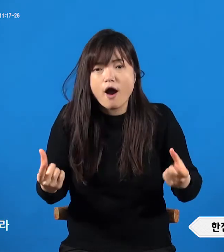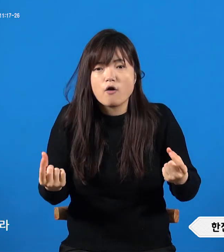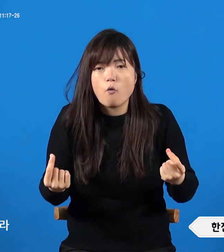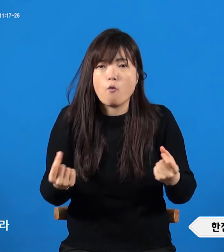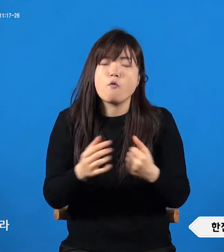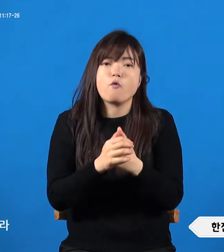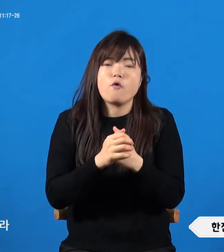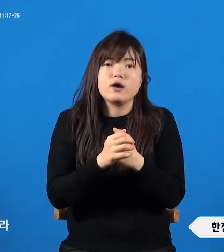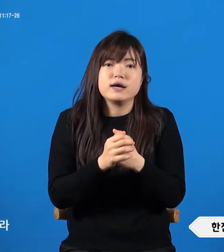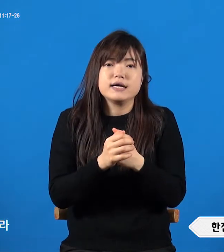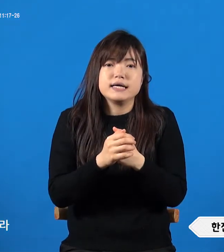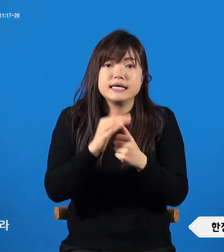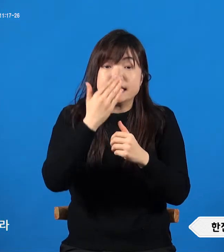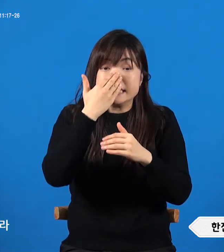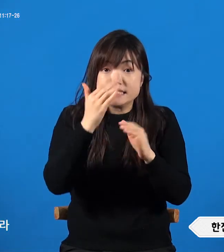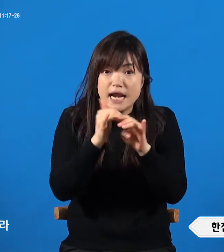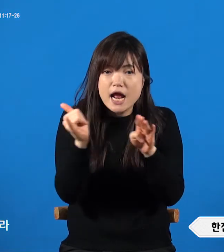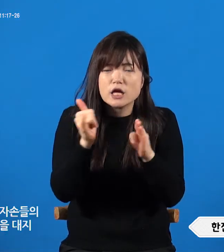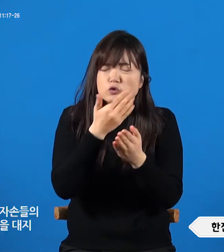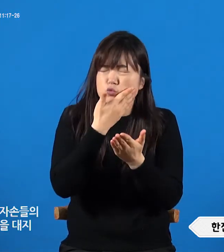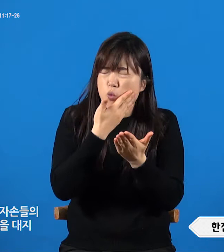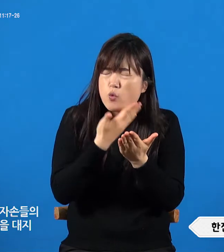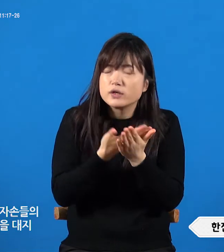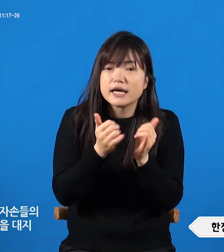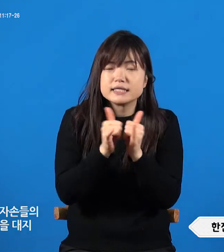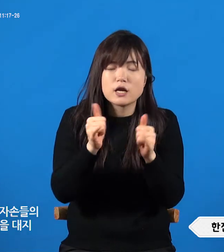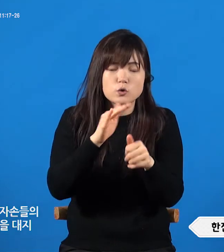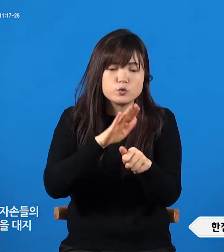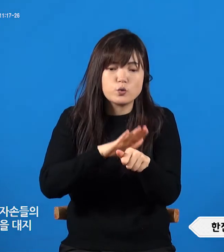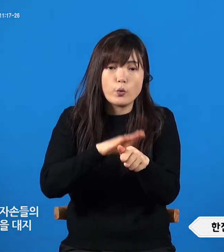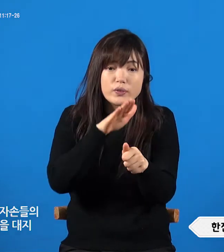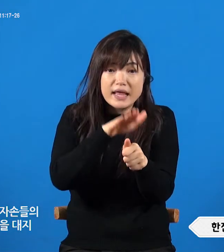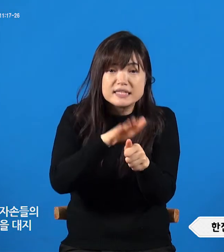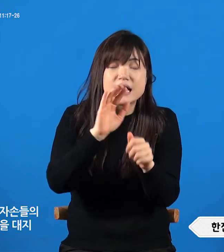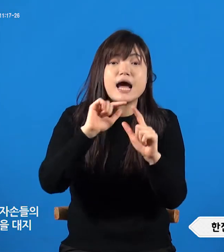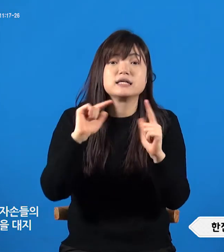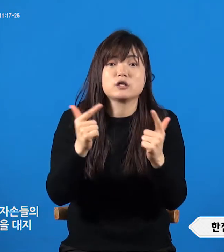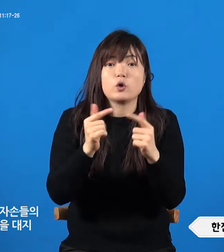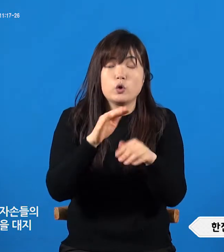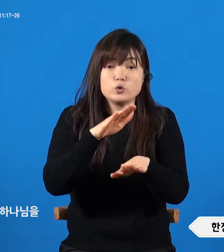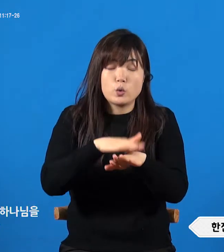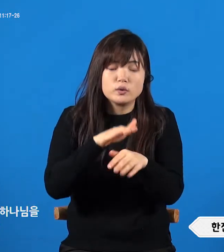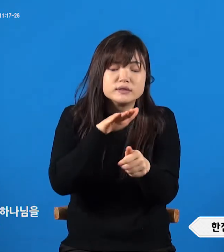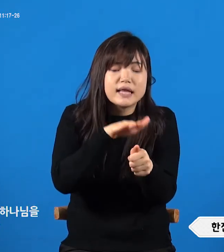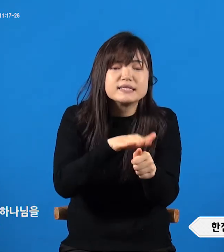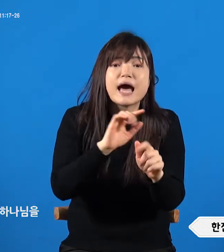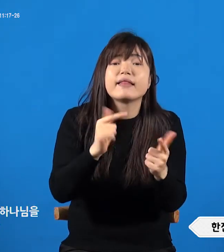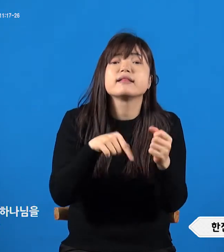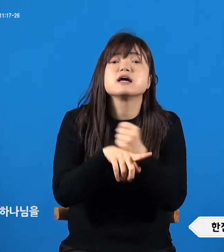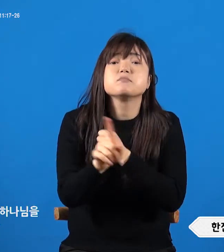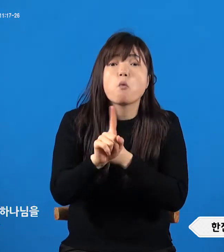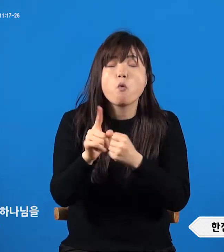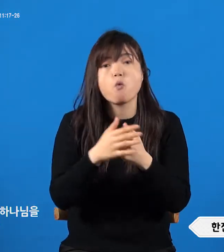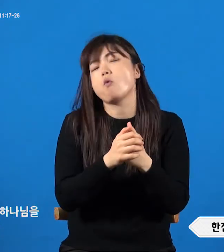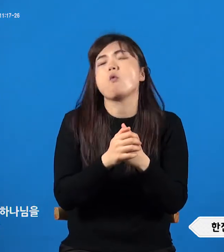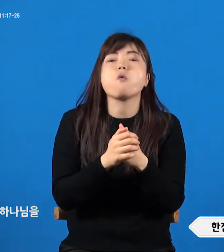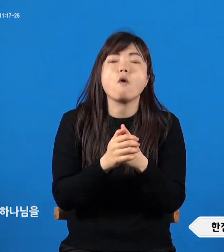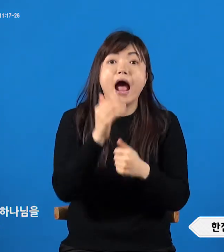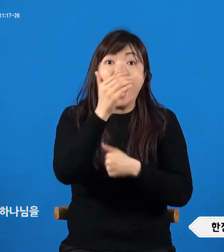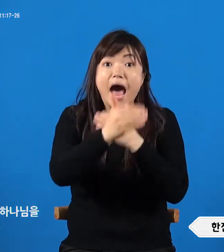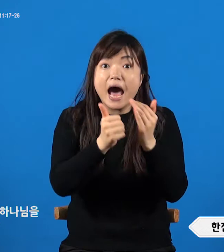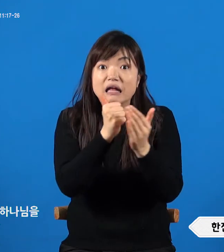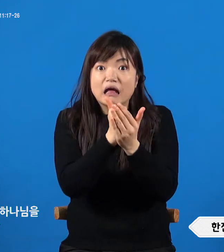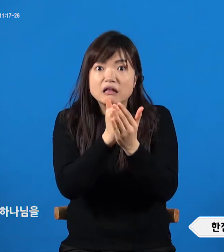하나님이 이스라엘 자손들의 존귀한 자들에게 손을 대지 아니하셨고 손을 대지 않았다는 말은